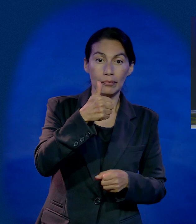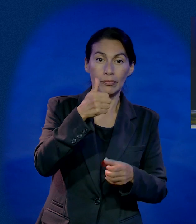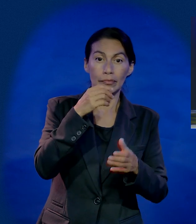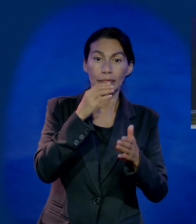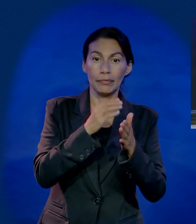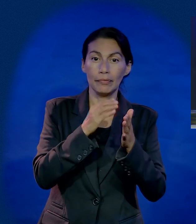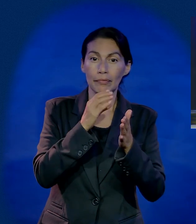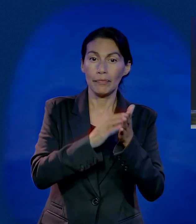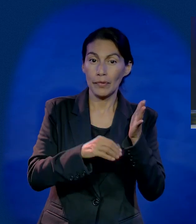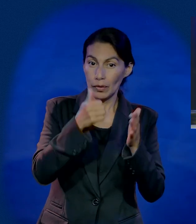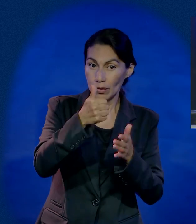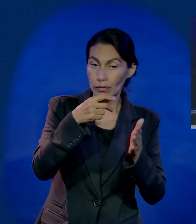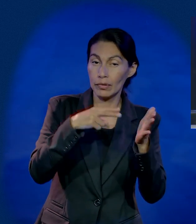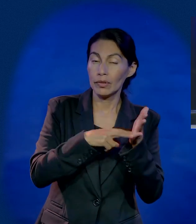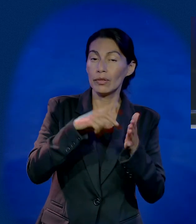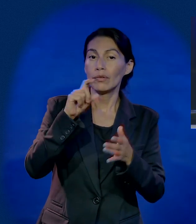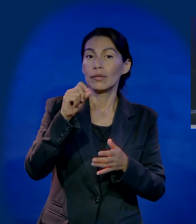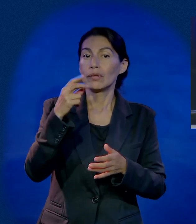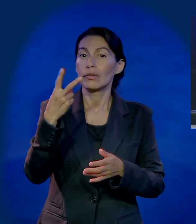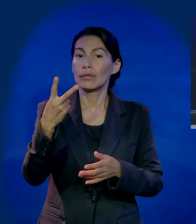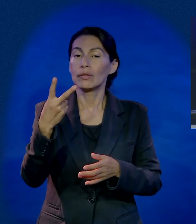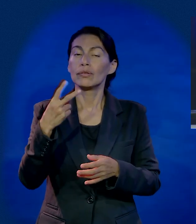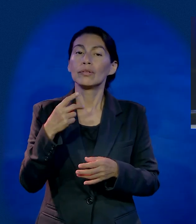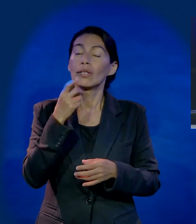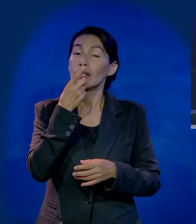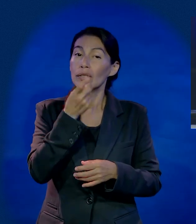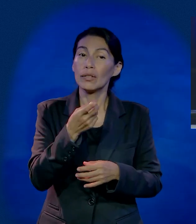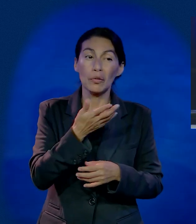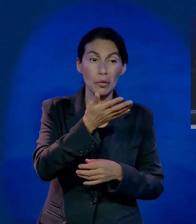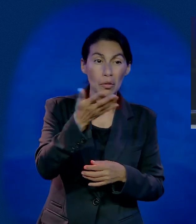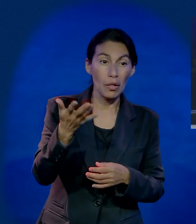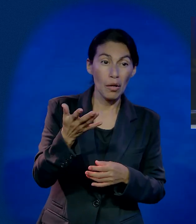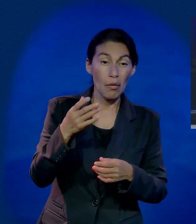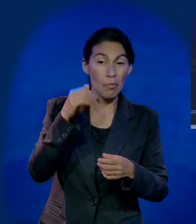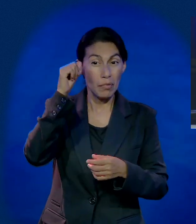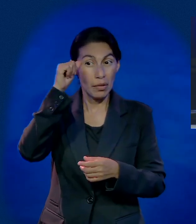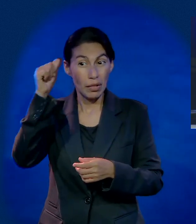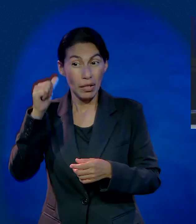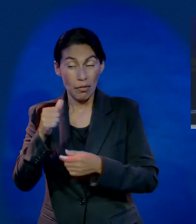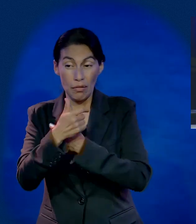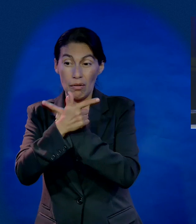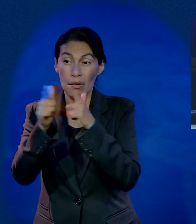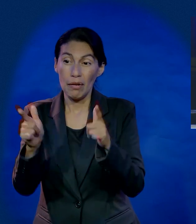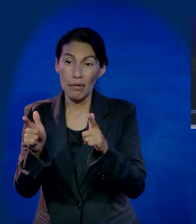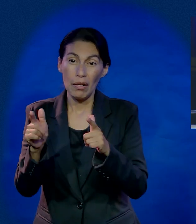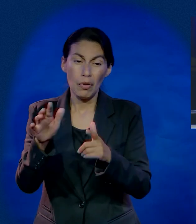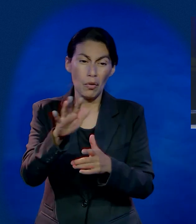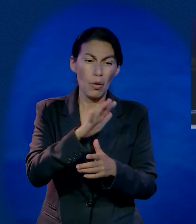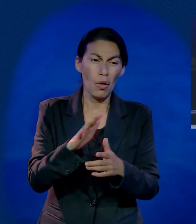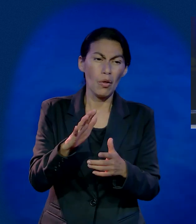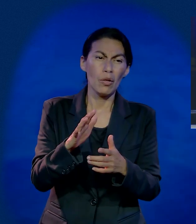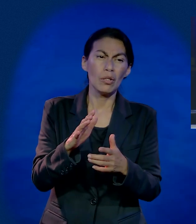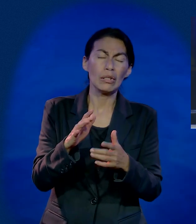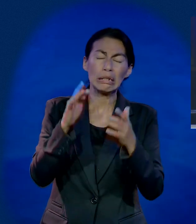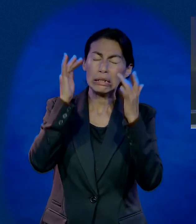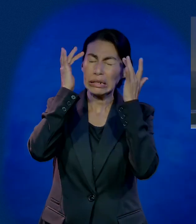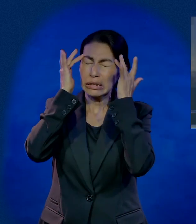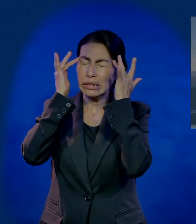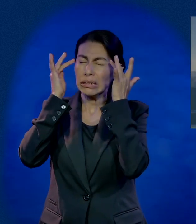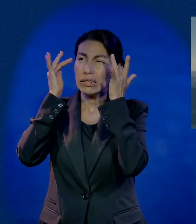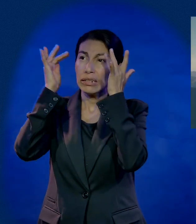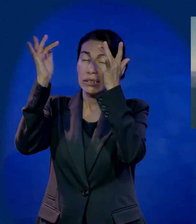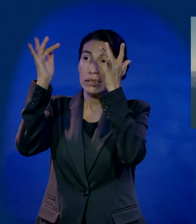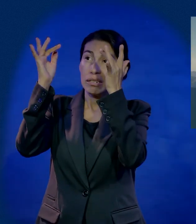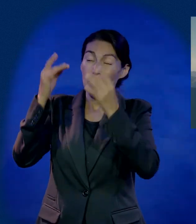Romanos 6:22, pero ahora que han sido liberados del pecado y se han puesto al servicio de Dios, cosechan